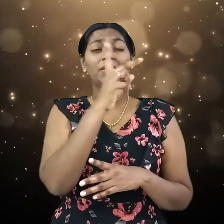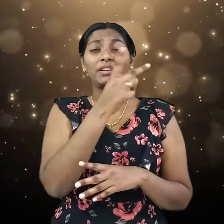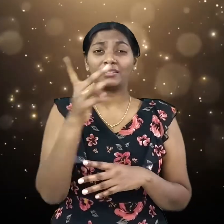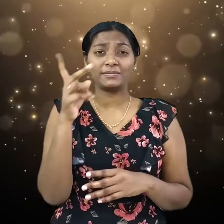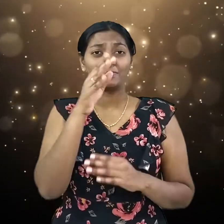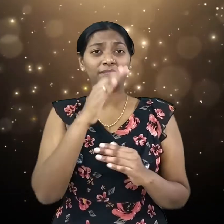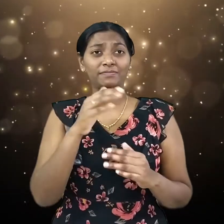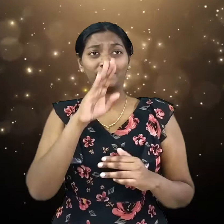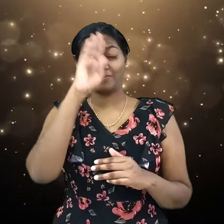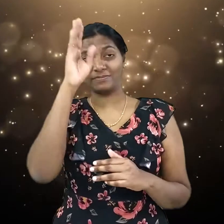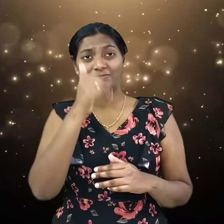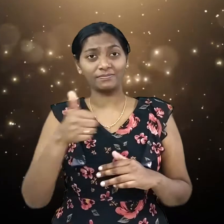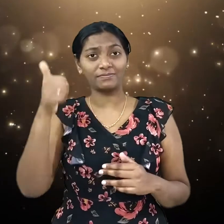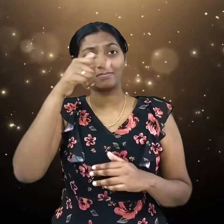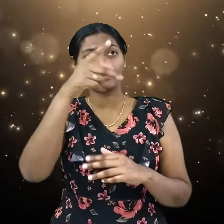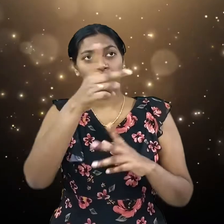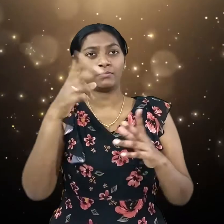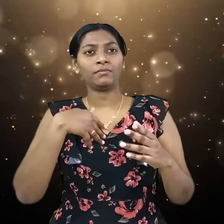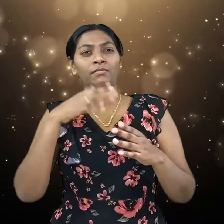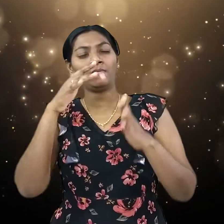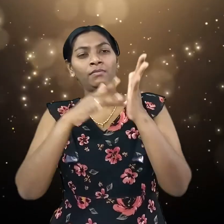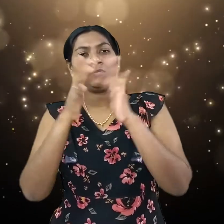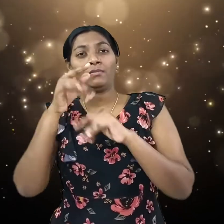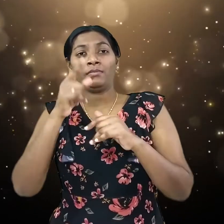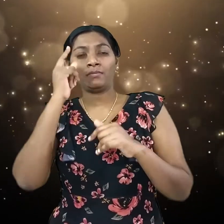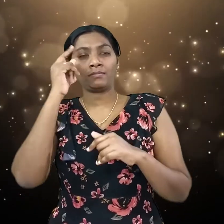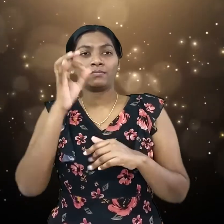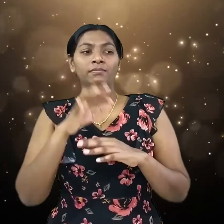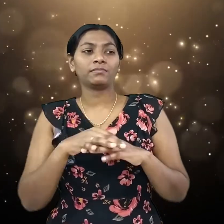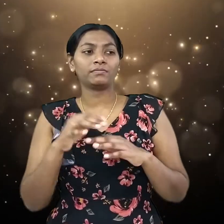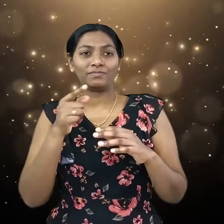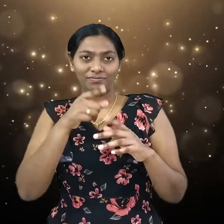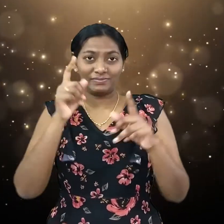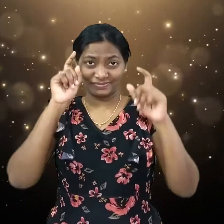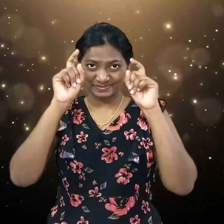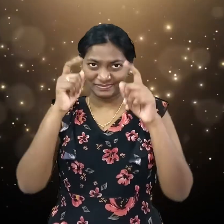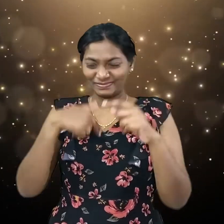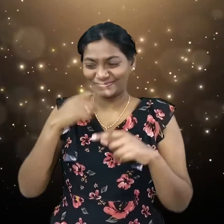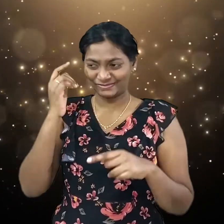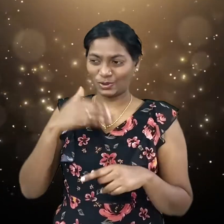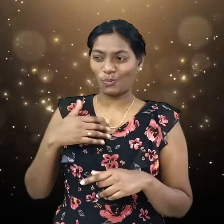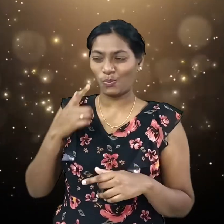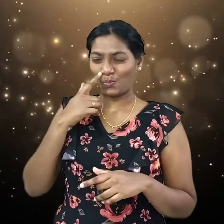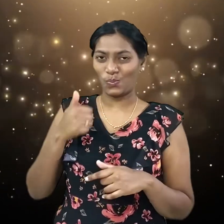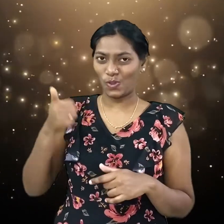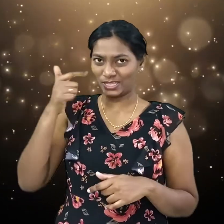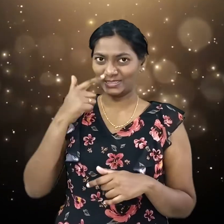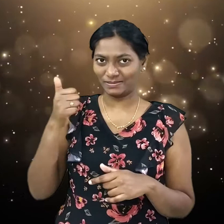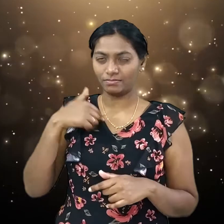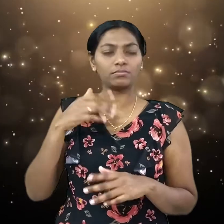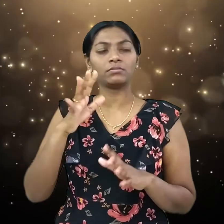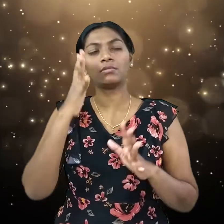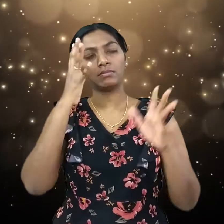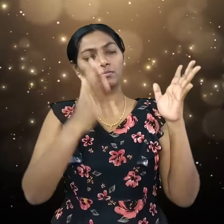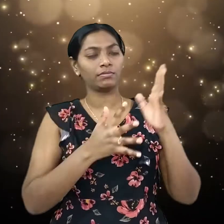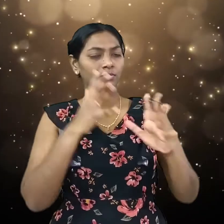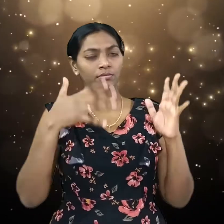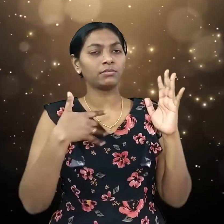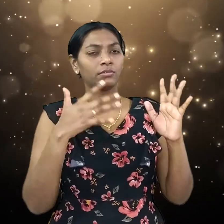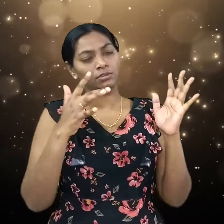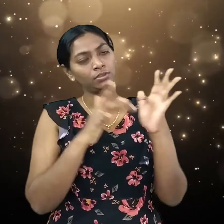जाए। प्रेज द लॉर्ड, हालेलुया। तो इन शैतानों को लगता था ना ये बॉस हैं, चिंता मत करो हम आ गए। इस समय नर्क